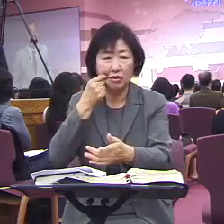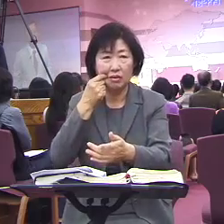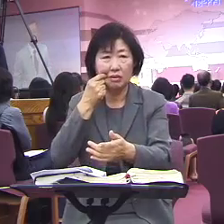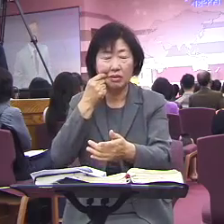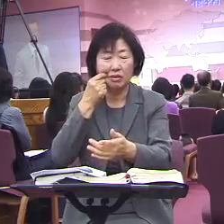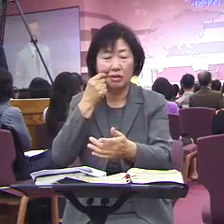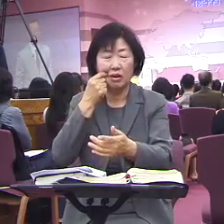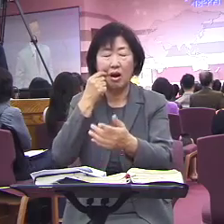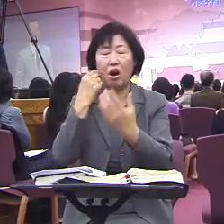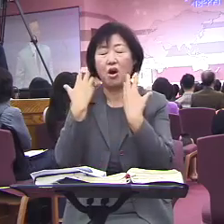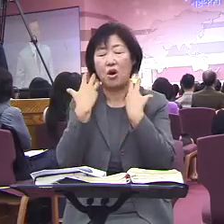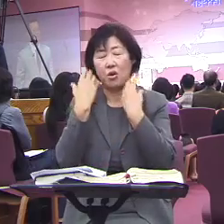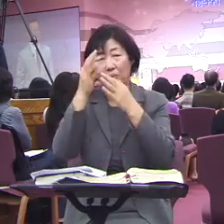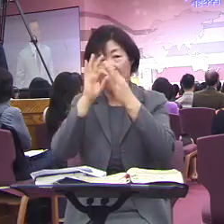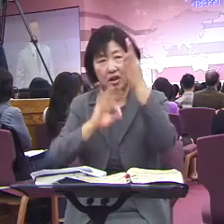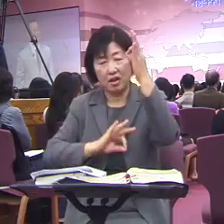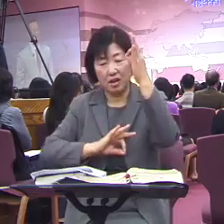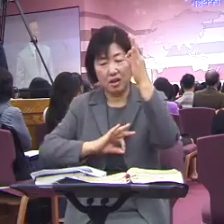주저앉고 있습니다.